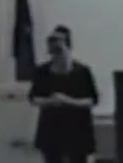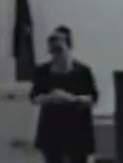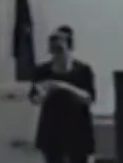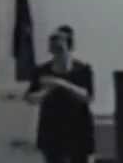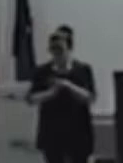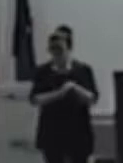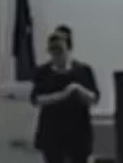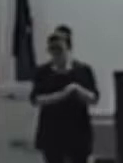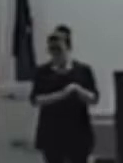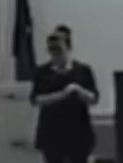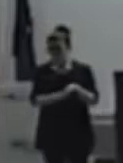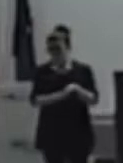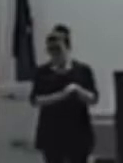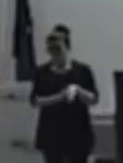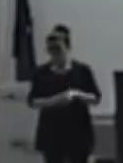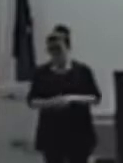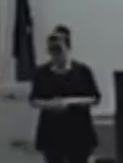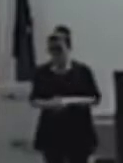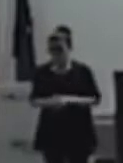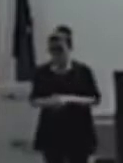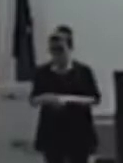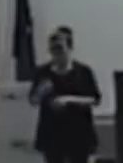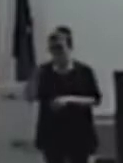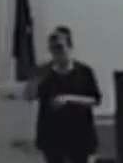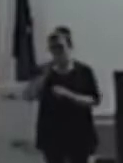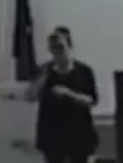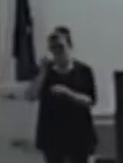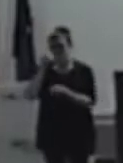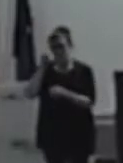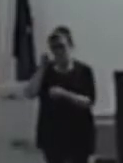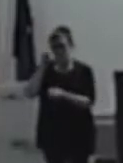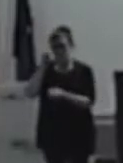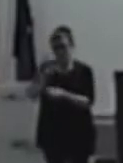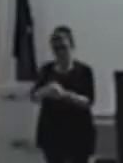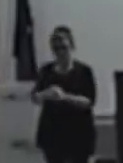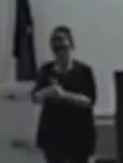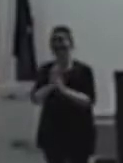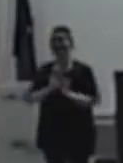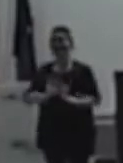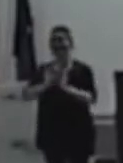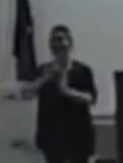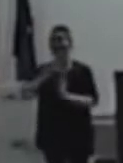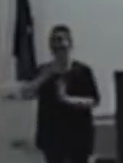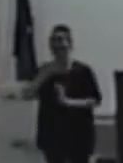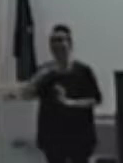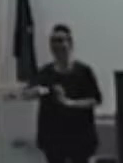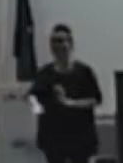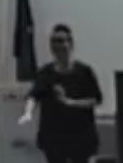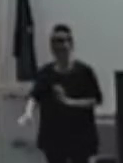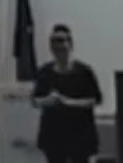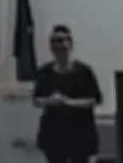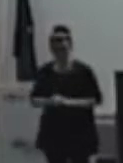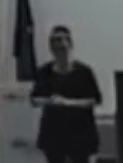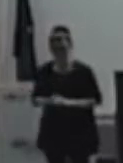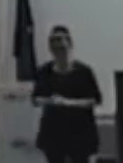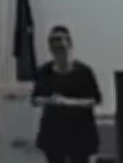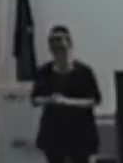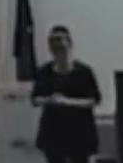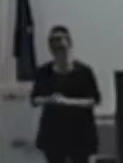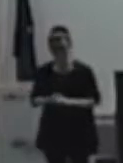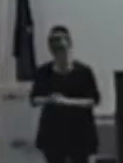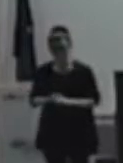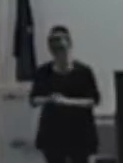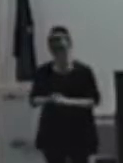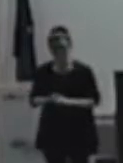lado tenemos algunos retos que podemos decir específicos de estas edades. Entonces, bueno, pues os